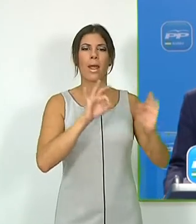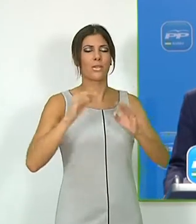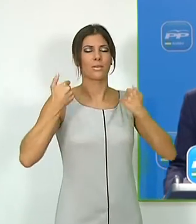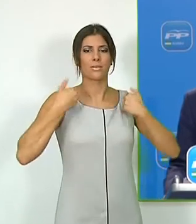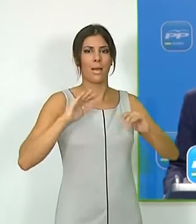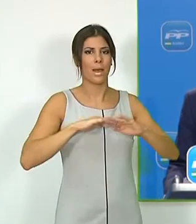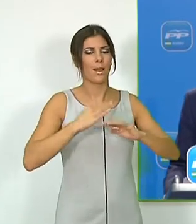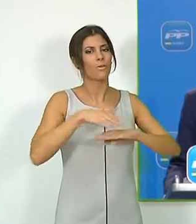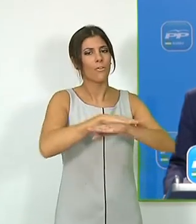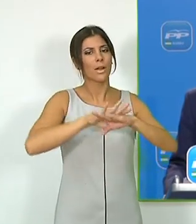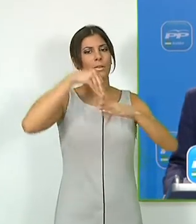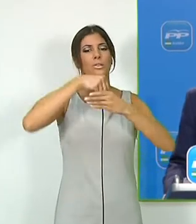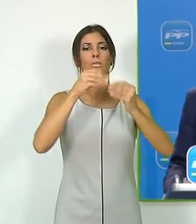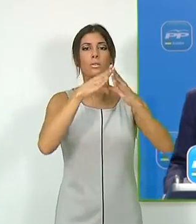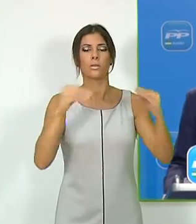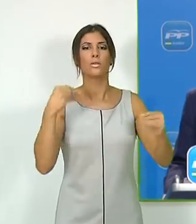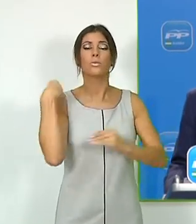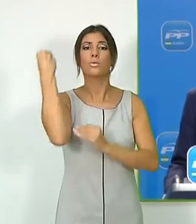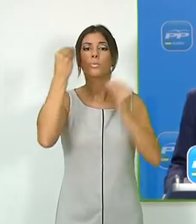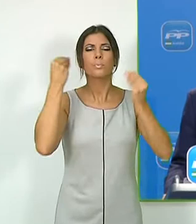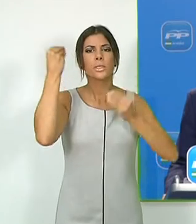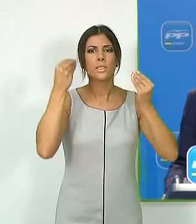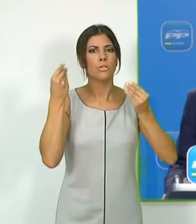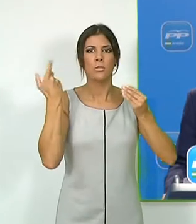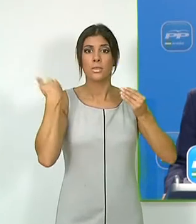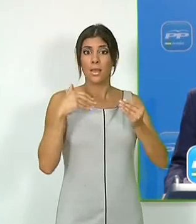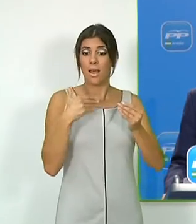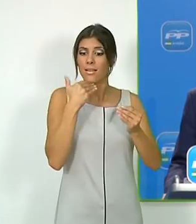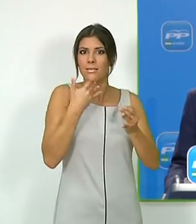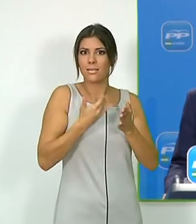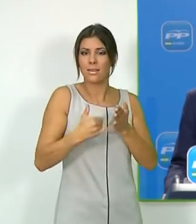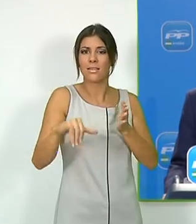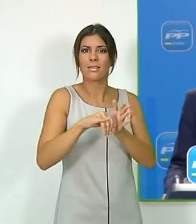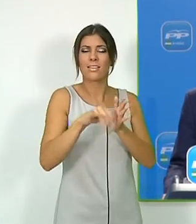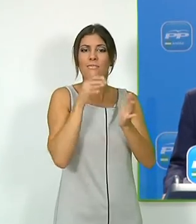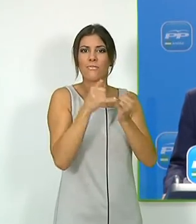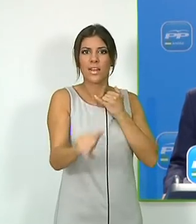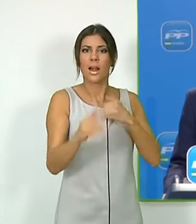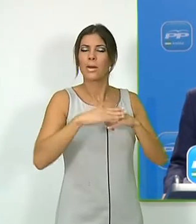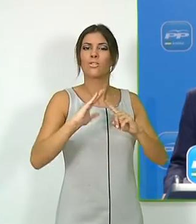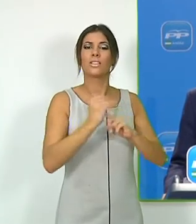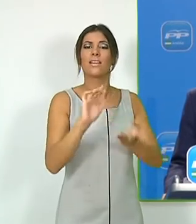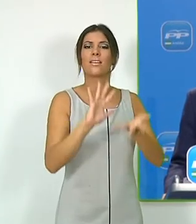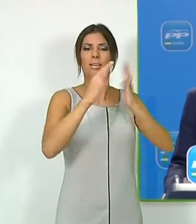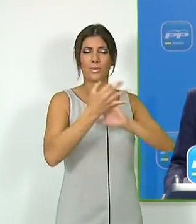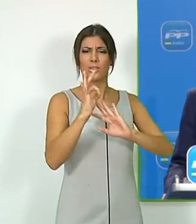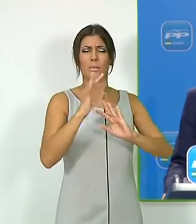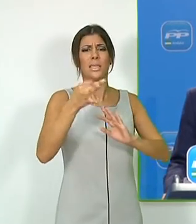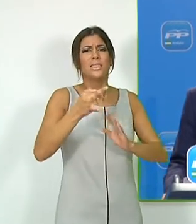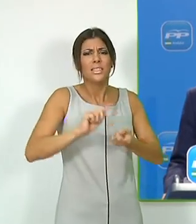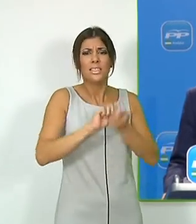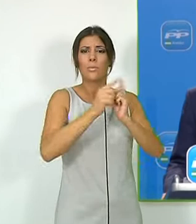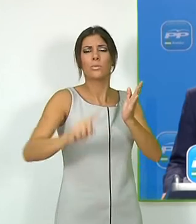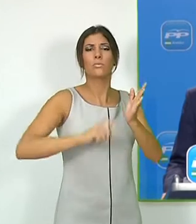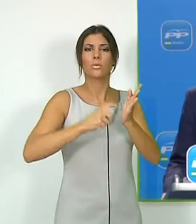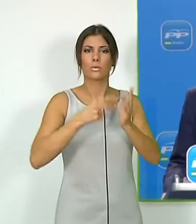para gobernar en Andalucía. Yo creo que estamos en el sprint final de ese cambio político